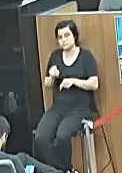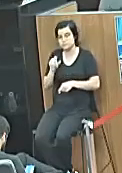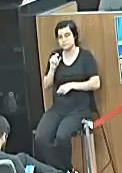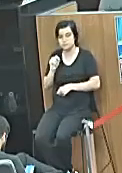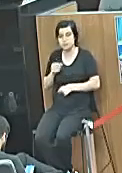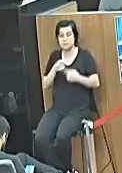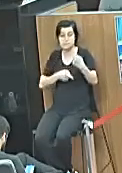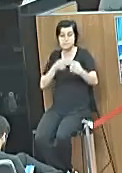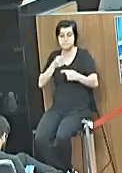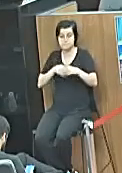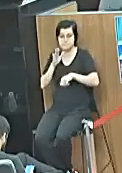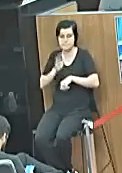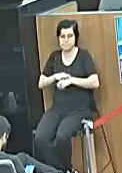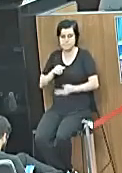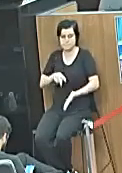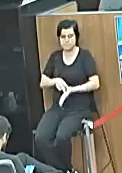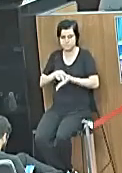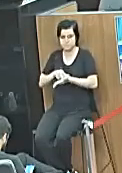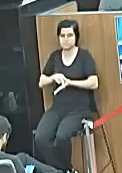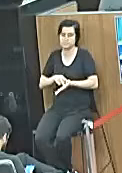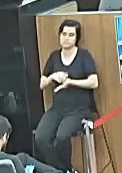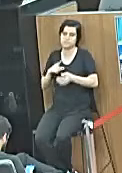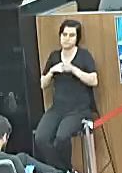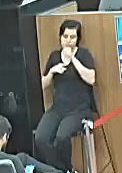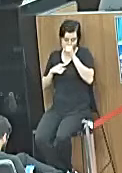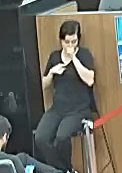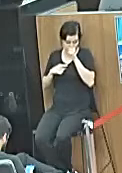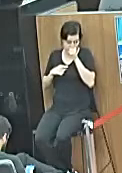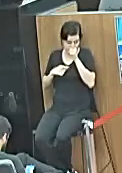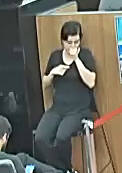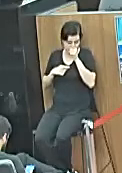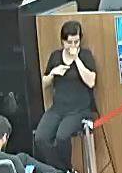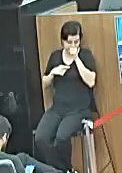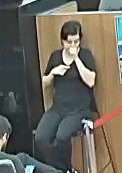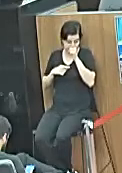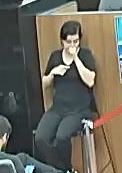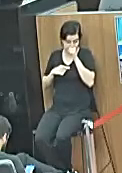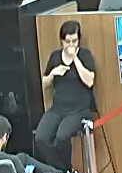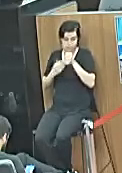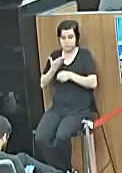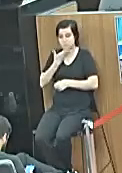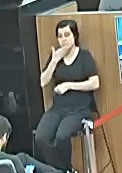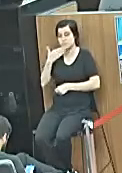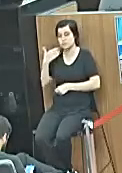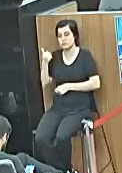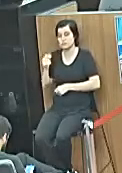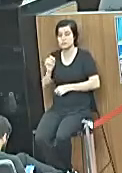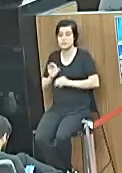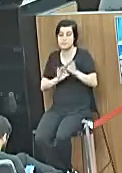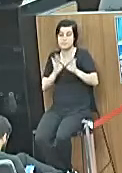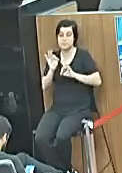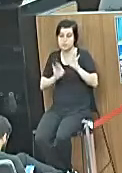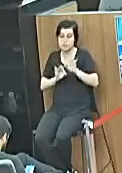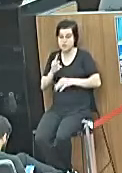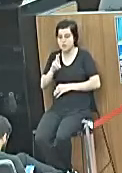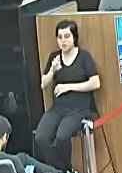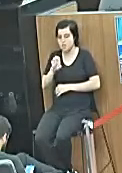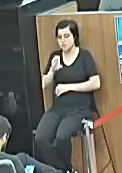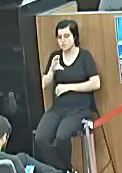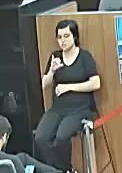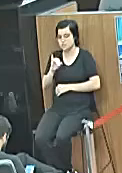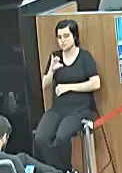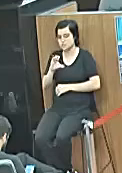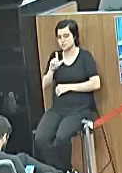sólidas e sustentabilidade como foi dito aqui ampliar a bolsa e reciclagem é um programa de estado ampara os